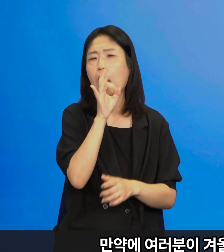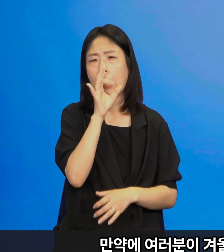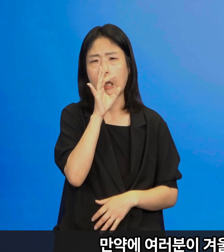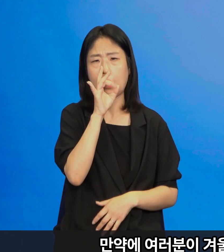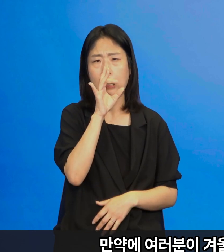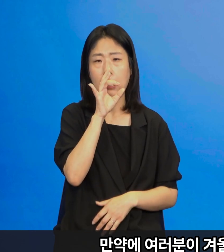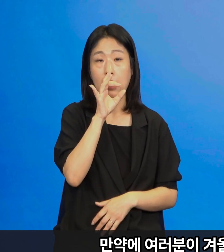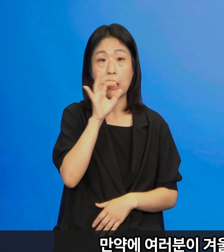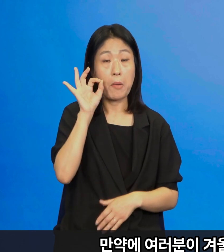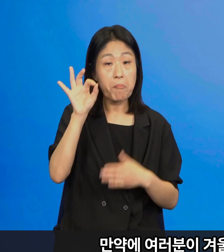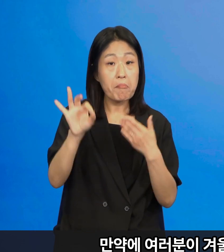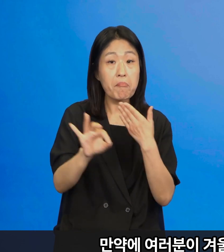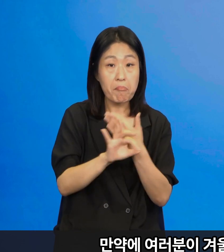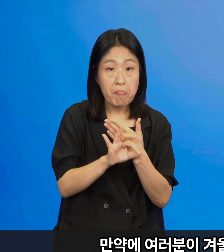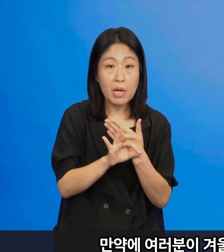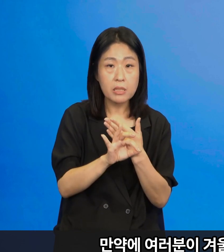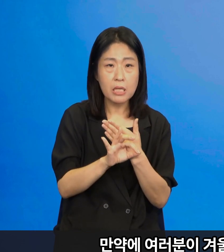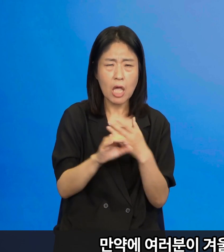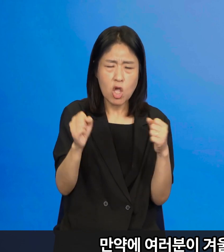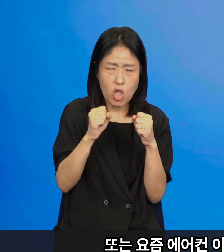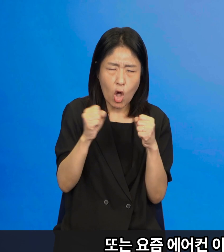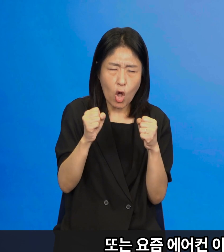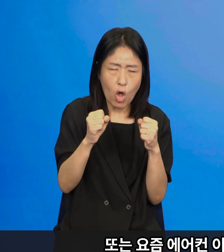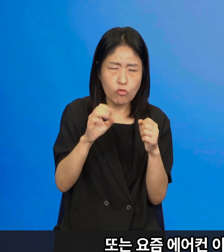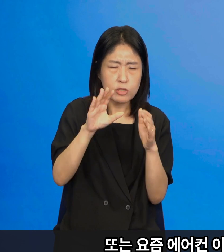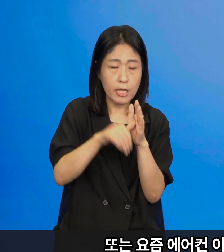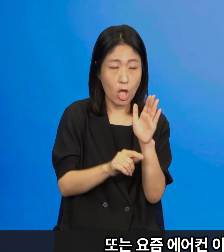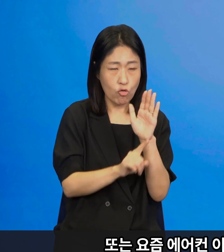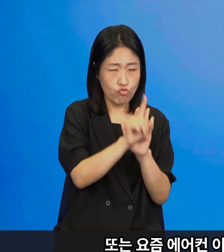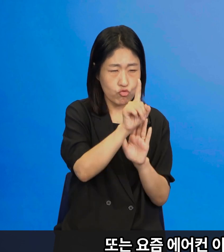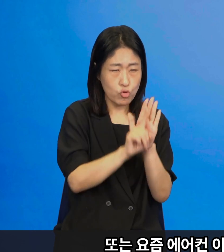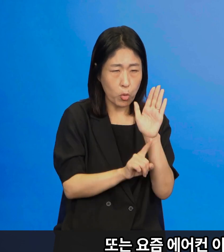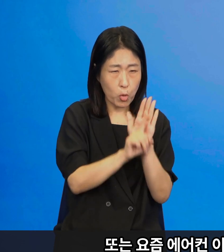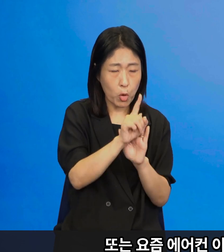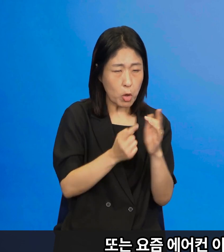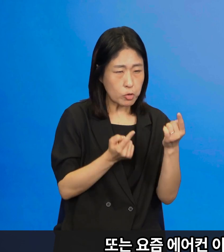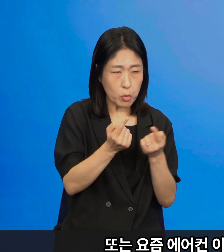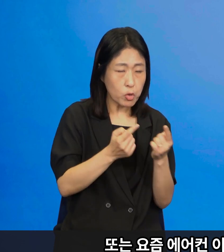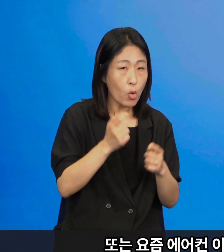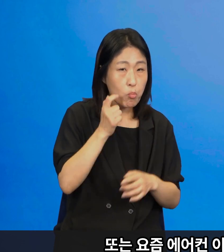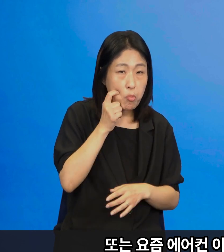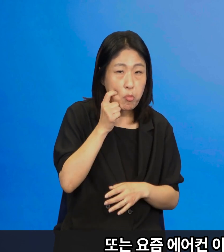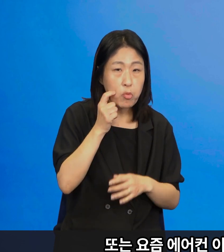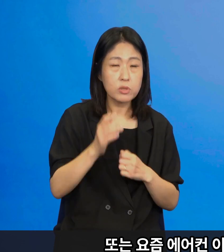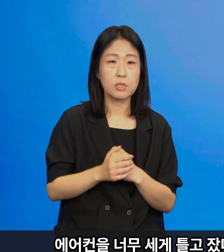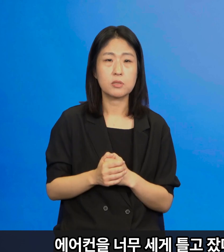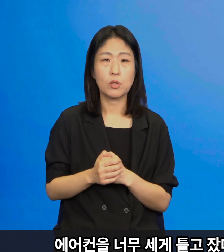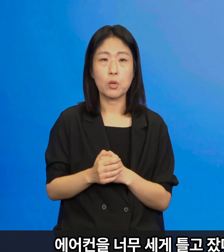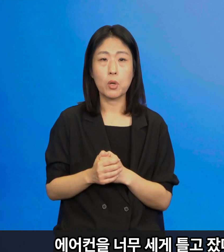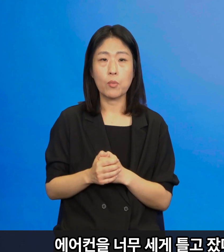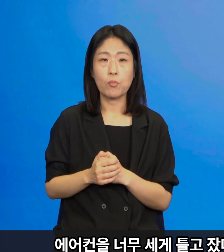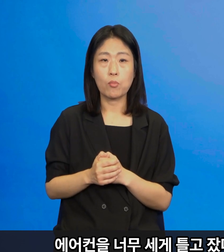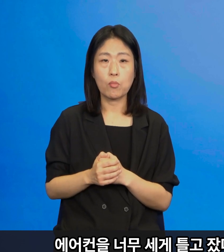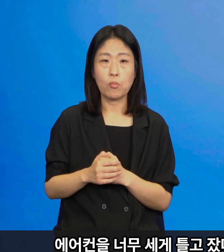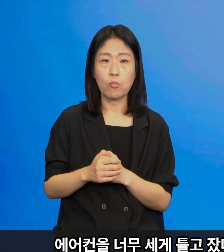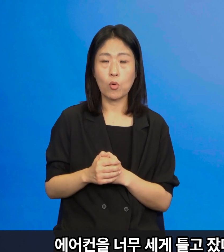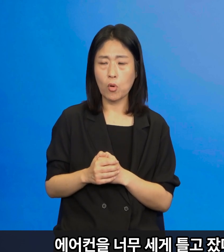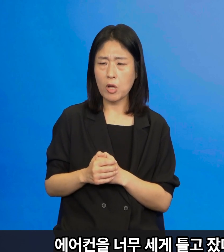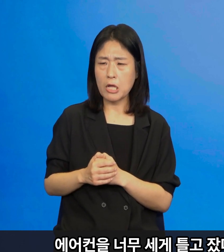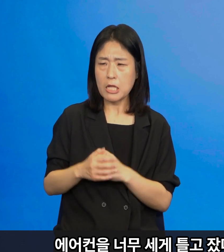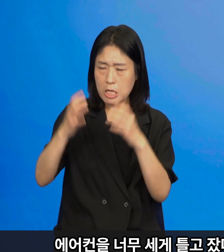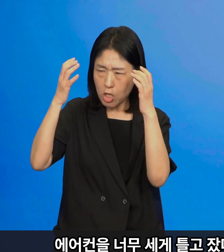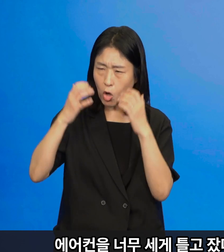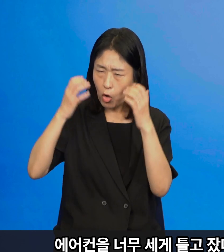겨울에 보일러를 끄고 잤어요. 또는 요즘 에어컨, 이제 더워서 에어컨 키는데 에어컨을 너무 세게